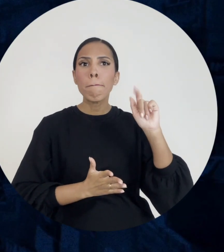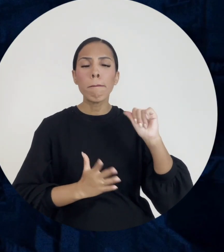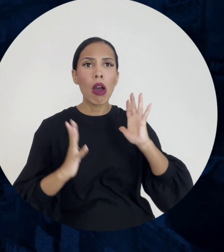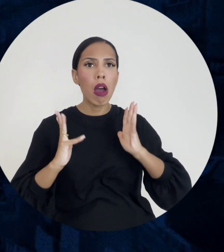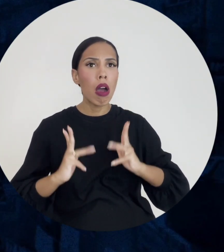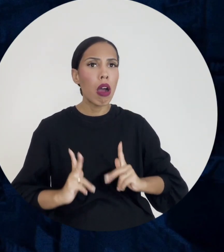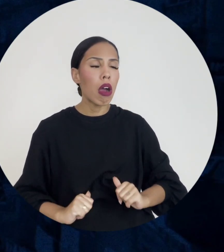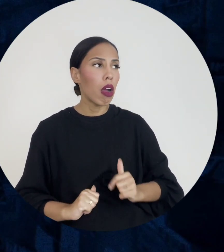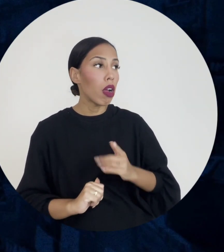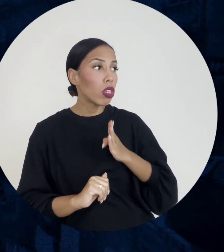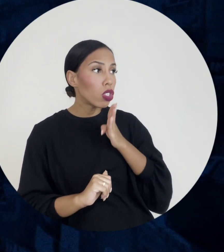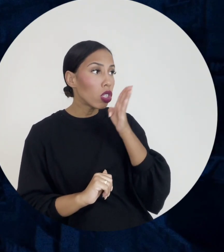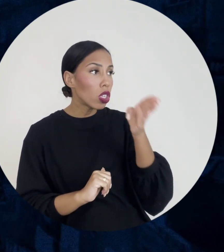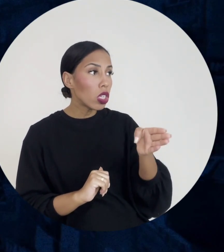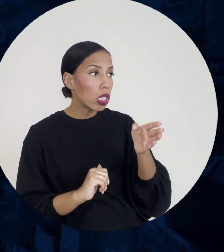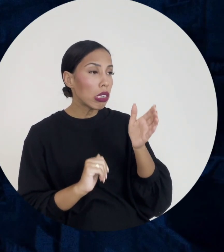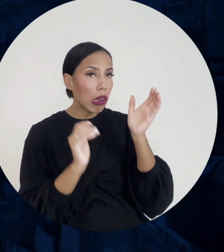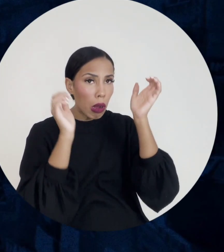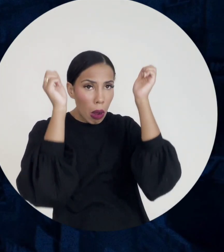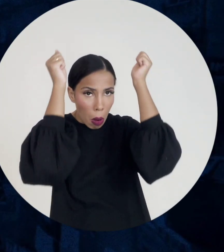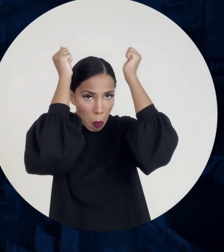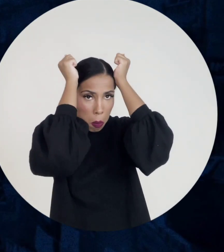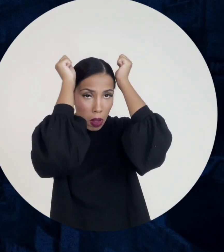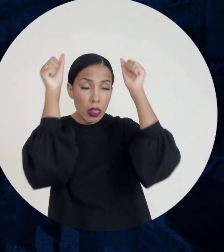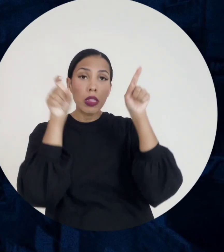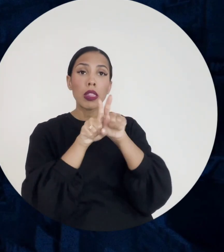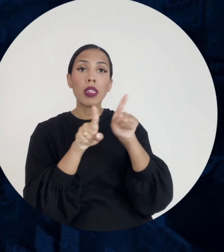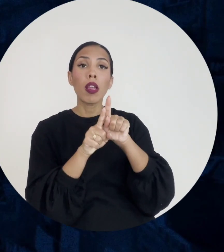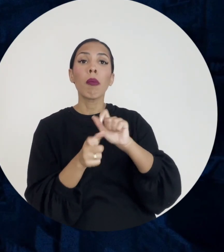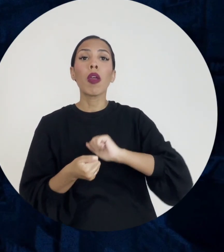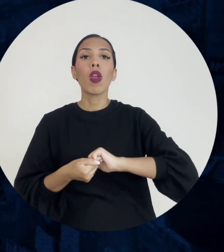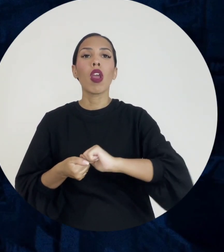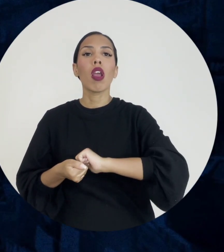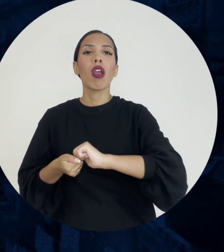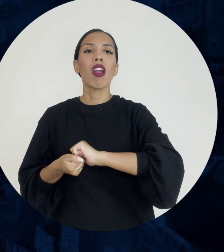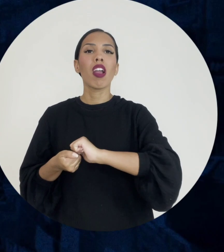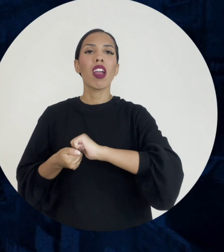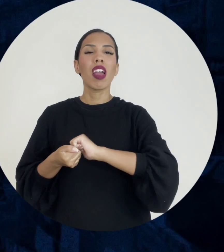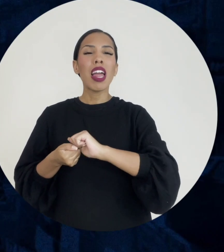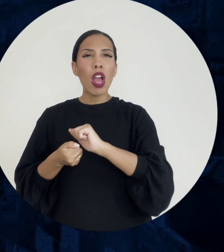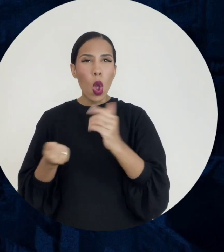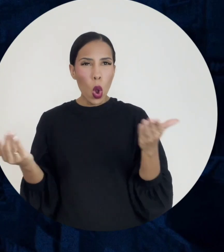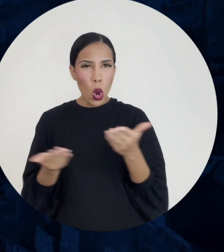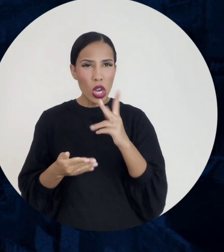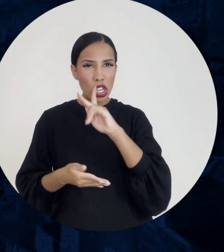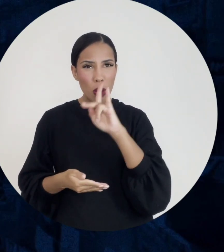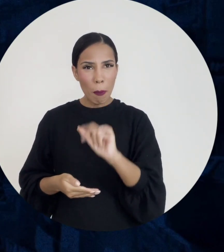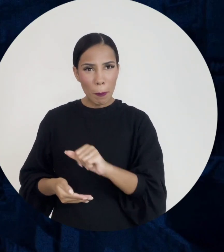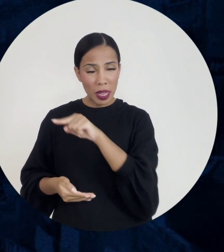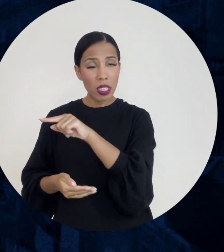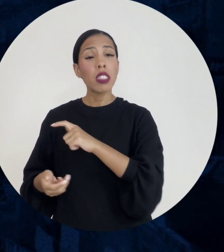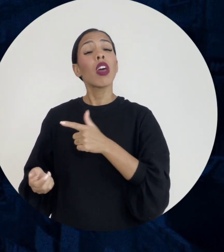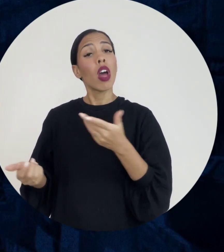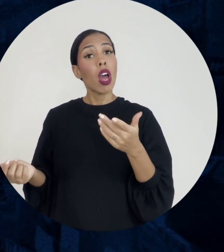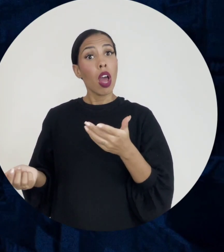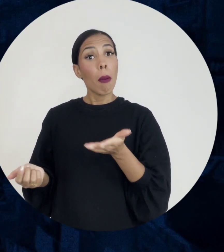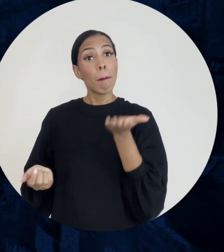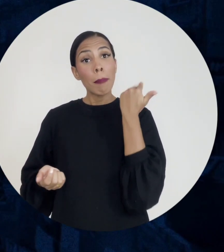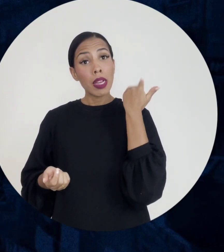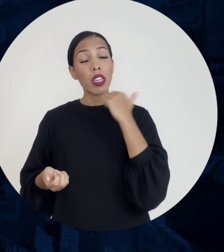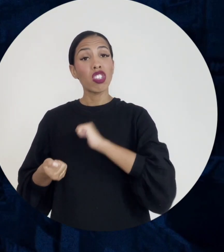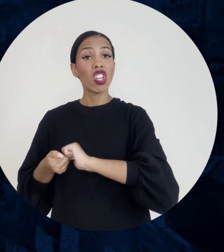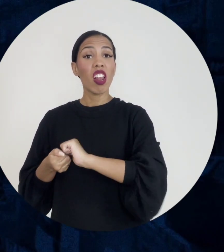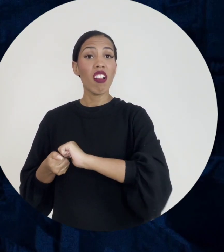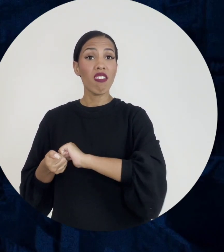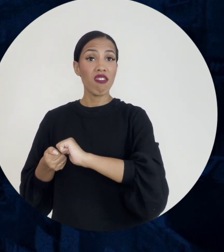água. Lavava roupa ali onde é a pizzaria Elite, ali era um buracão que tinha uma água que vinha da parte ali